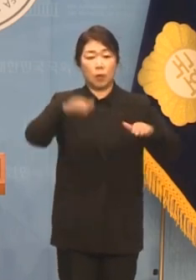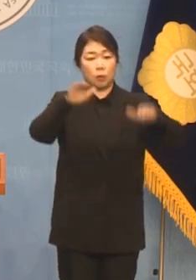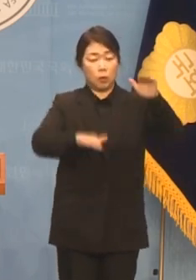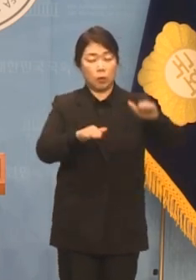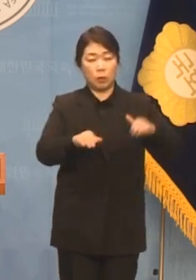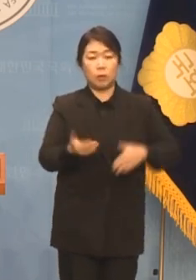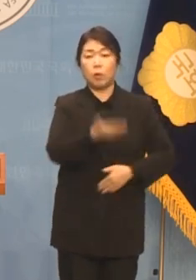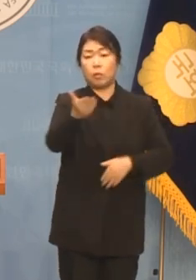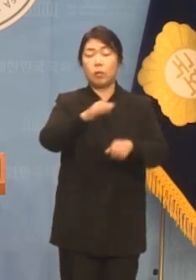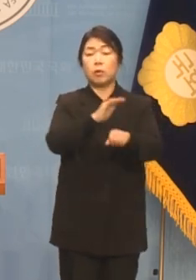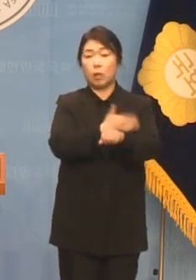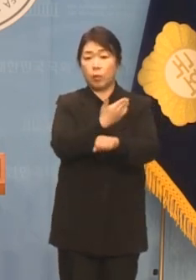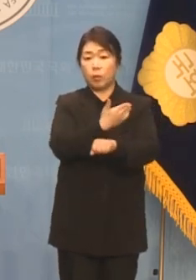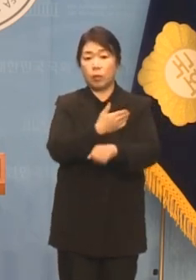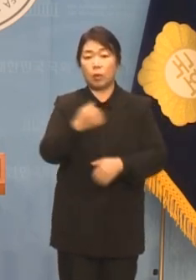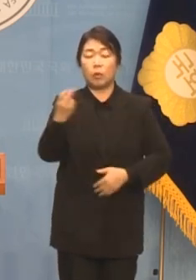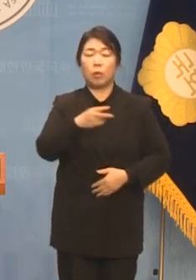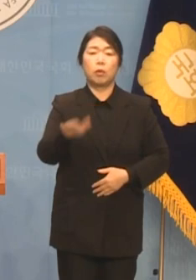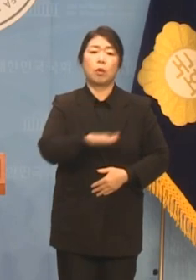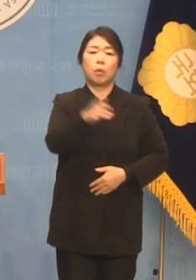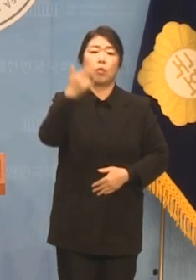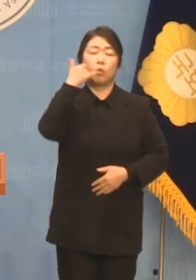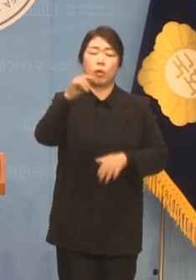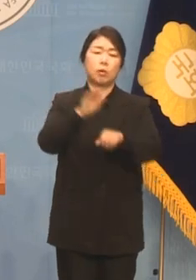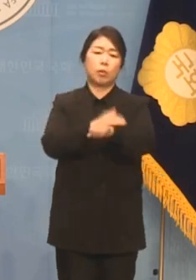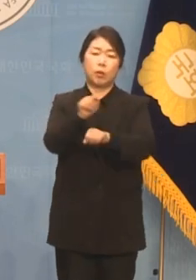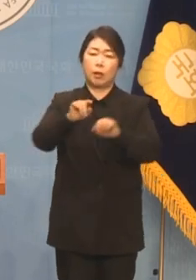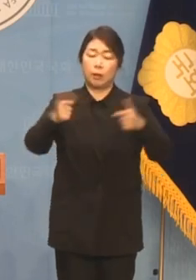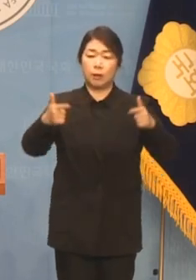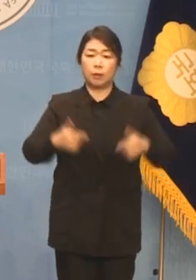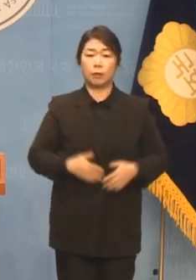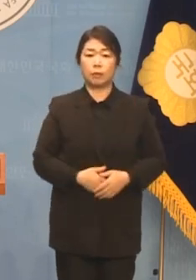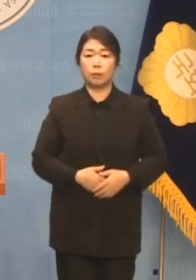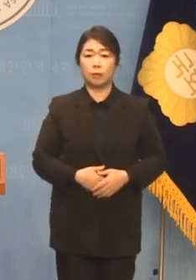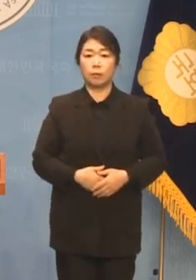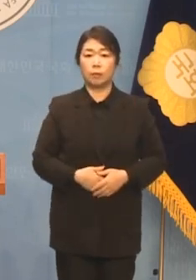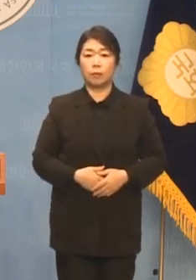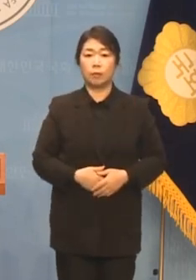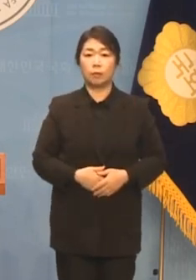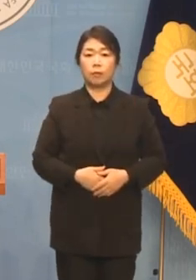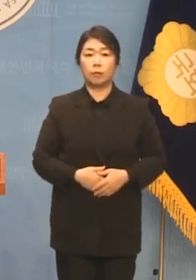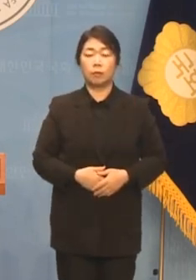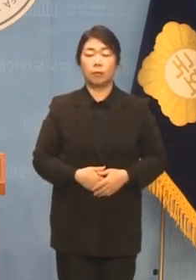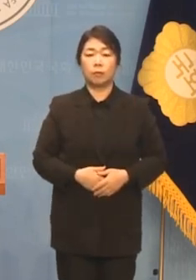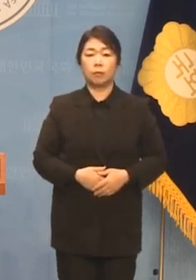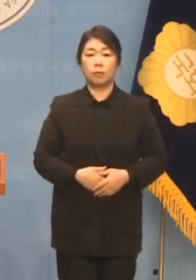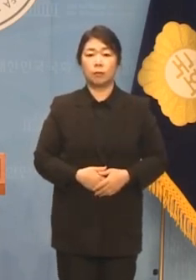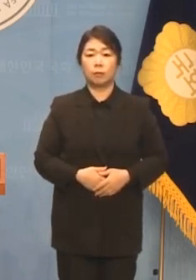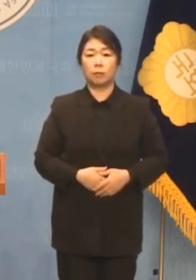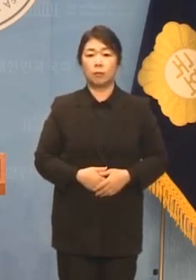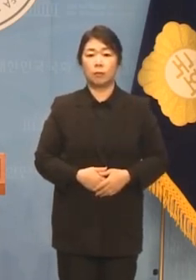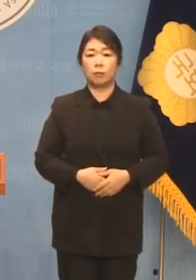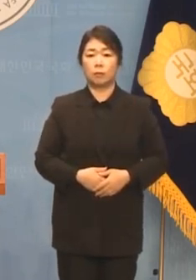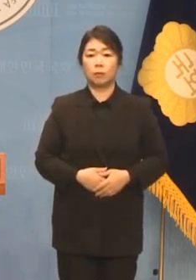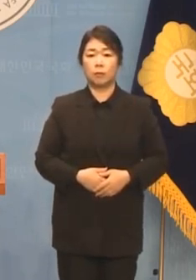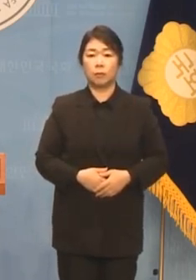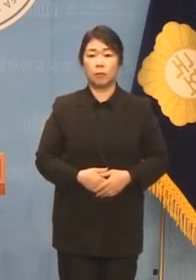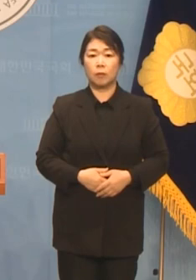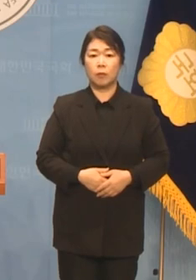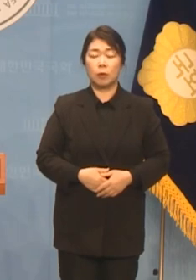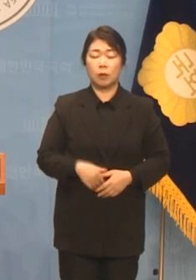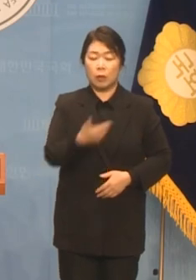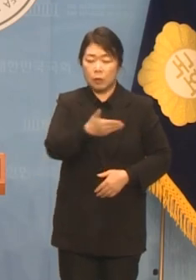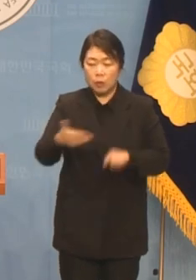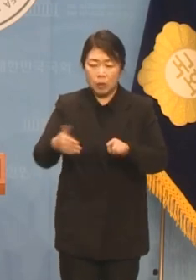잘못도 여러분 부모님의 잘못도 아닙니다 가계를 짓밟고 개천에